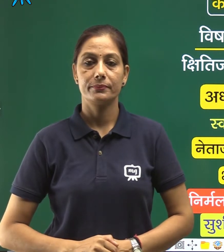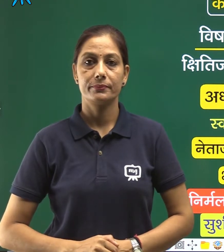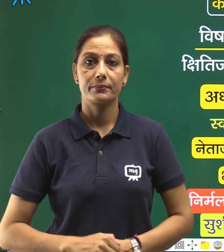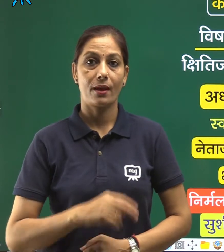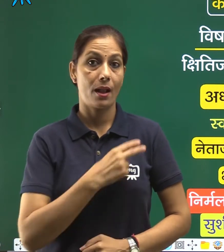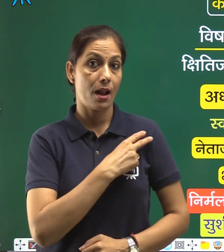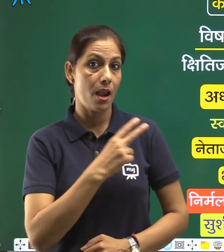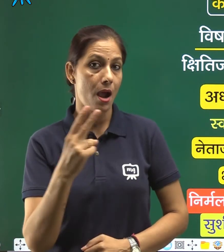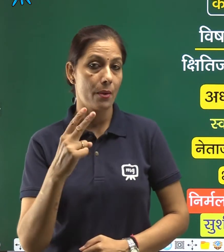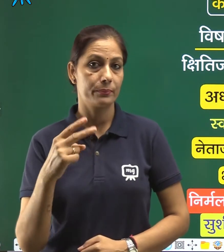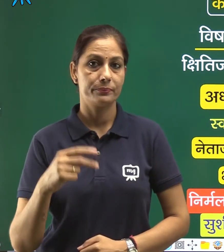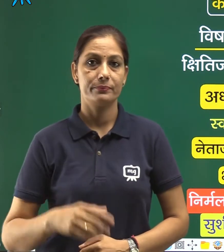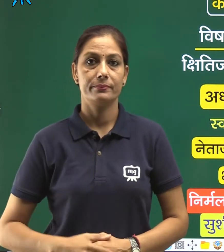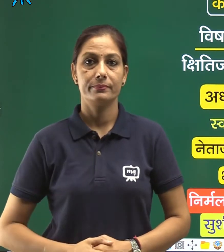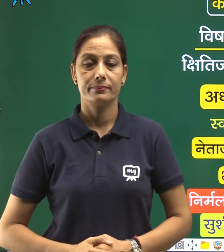नेताजी का चश्मा।